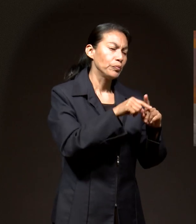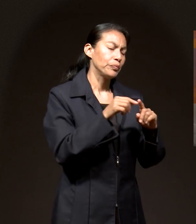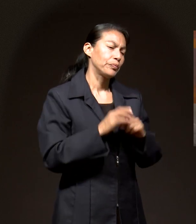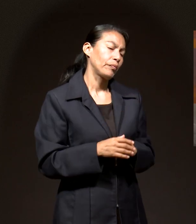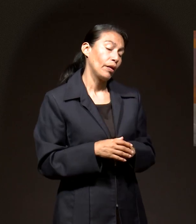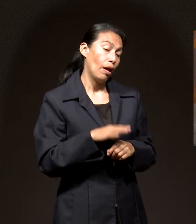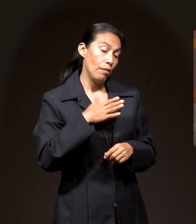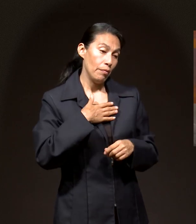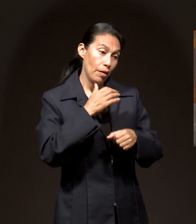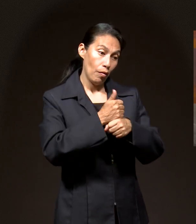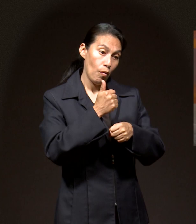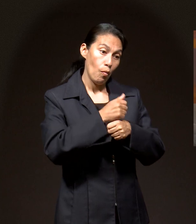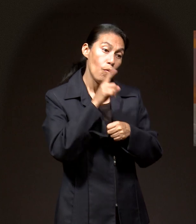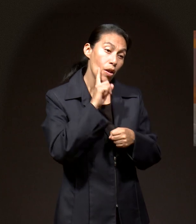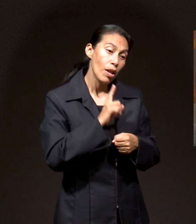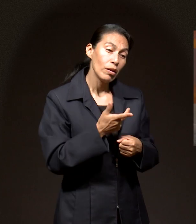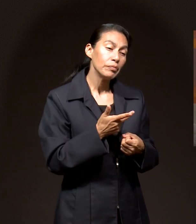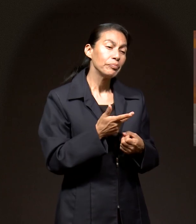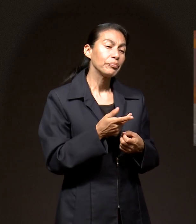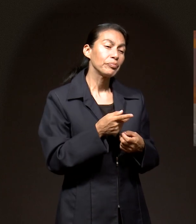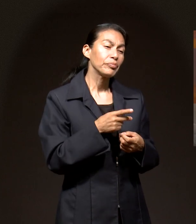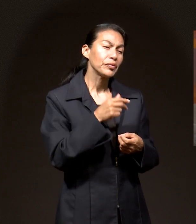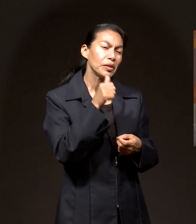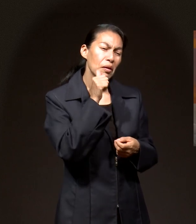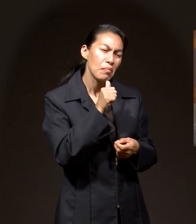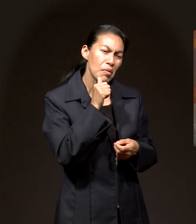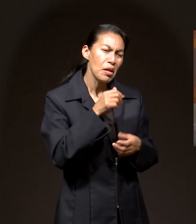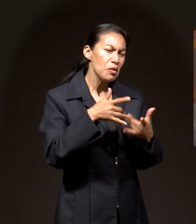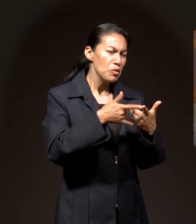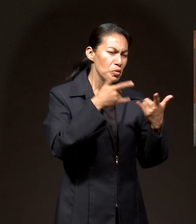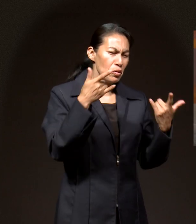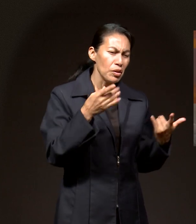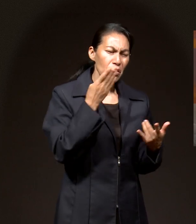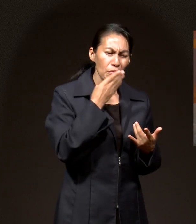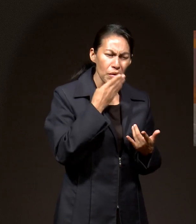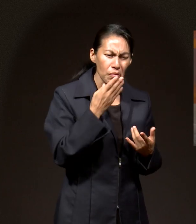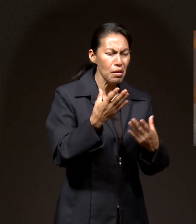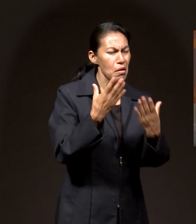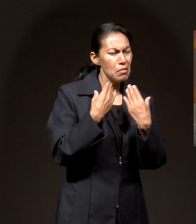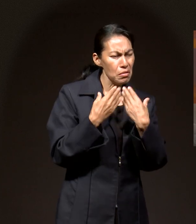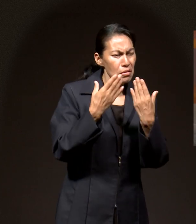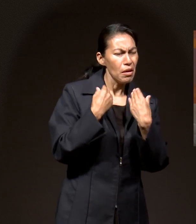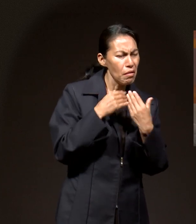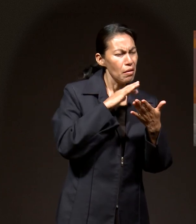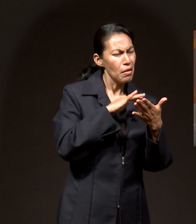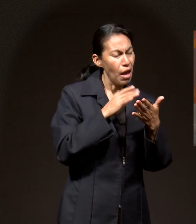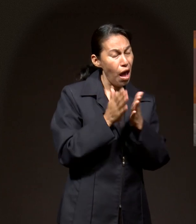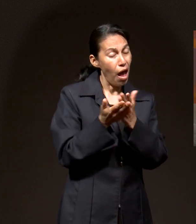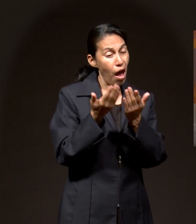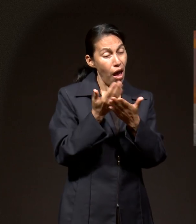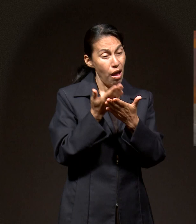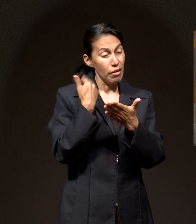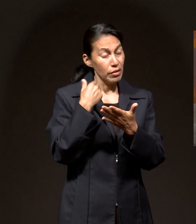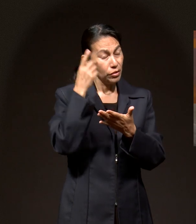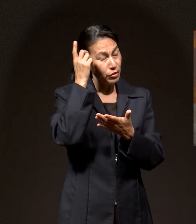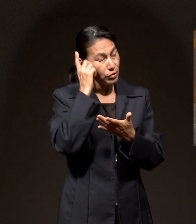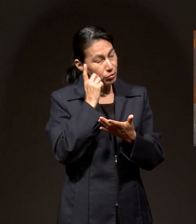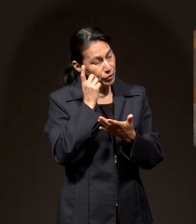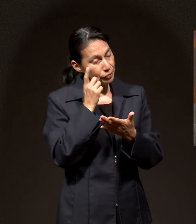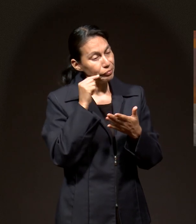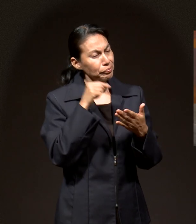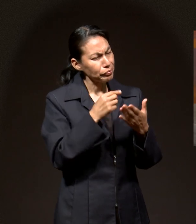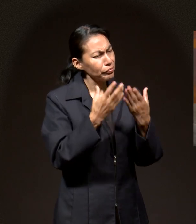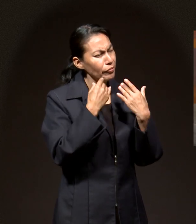cuando nos íbamos a dormir, nos contaban historias de la Biblia y nos enseñaban a orar. Acá se conocerá la colonia Maranata